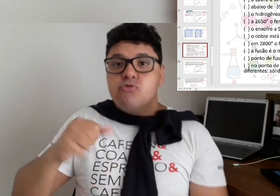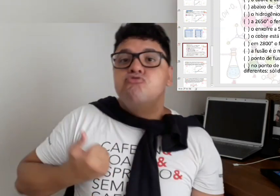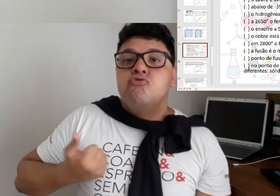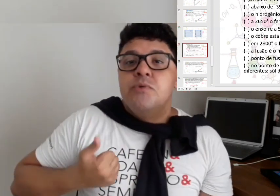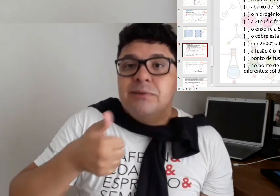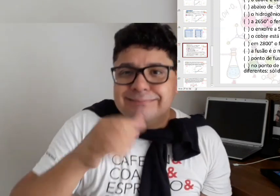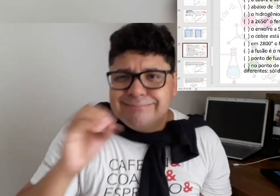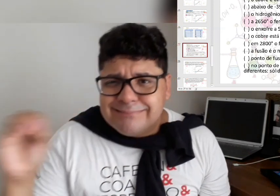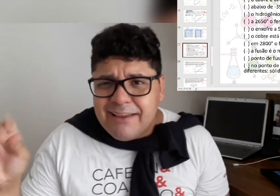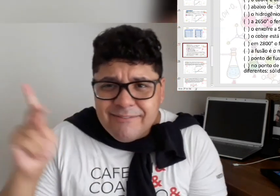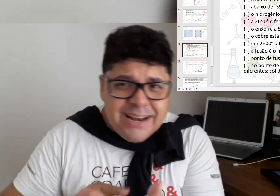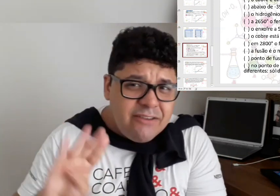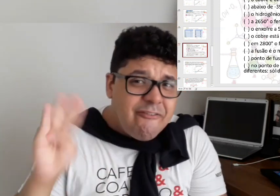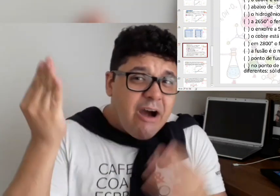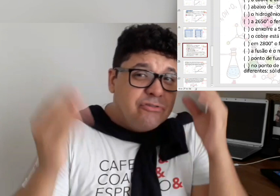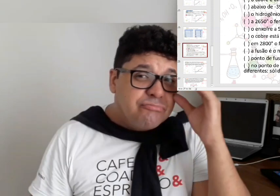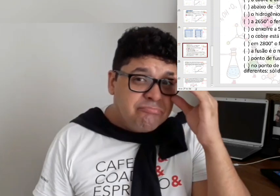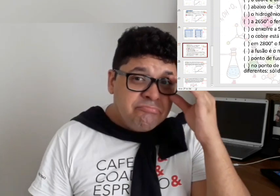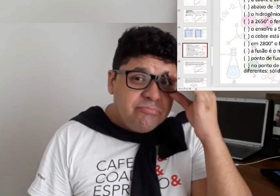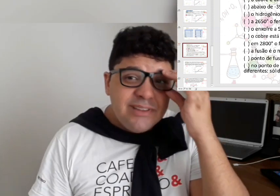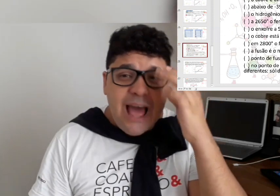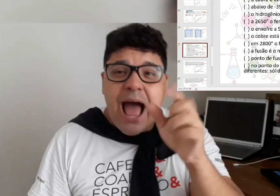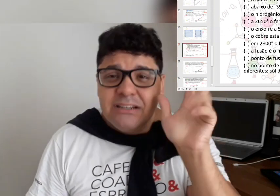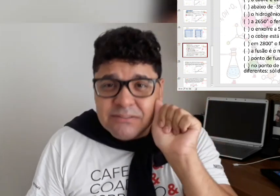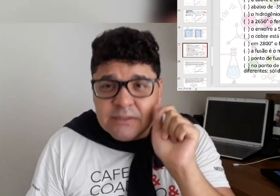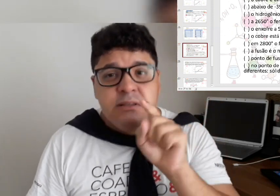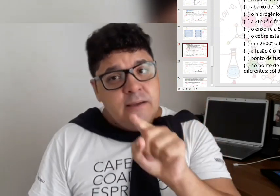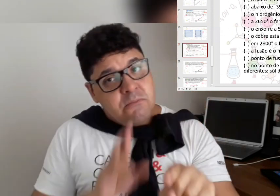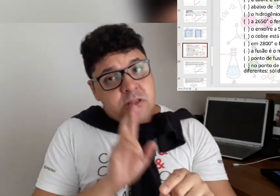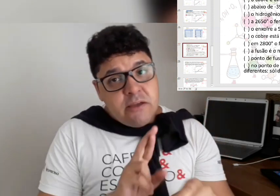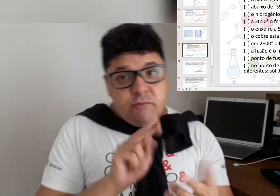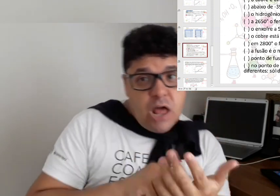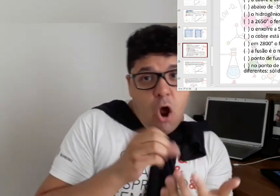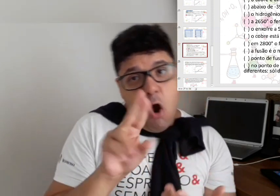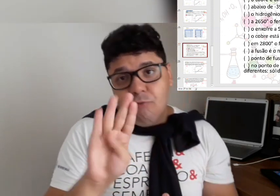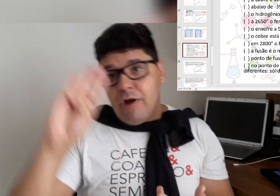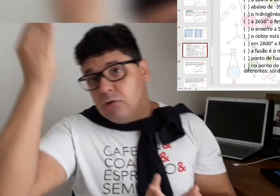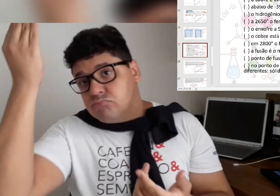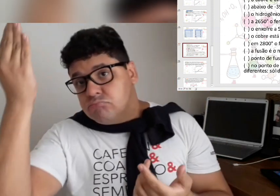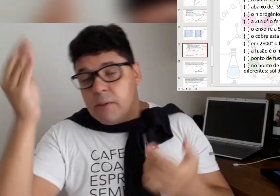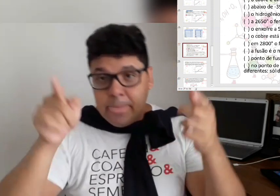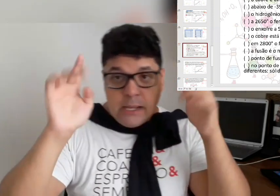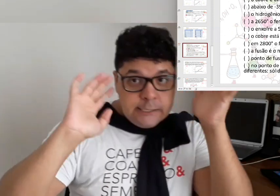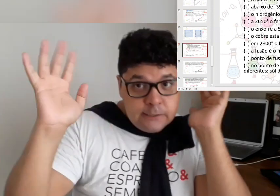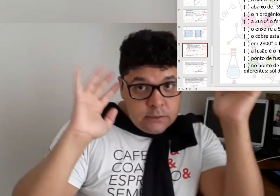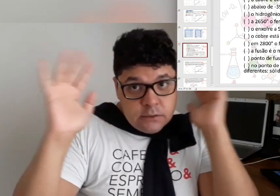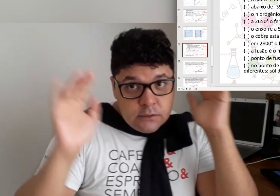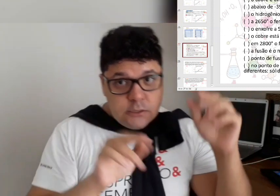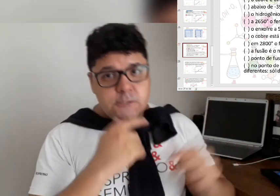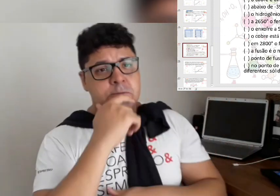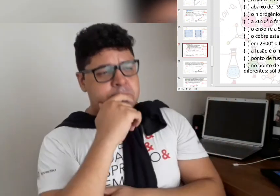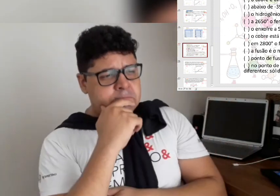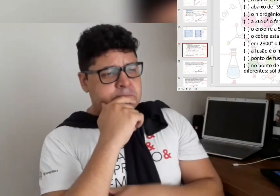você vai dizer para mim, todas são afirmações, ó. O ferro se encontra em estado líquido a 100 graus. Você vai dizer se isso é verdadeiro ou se isso é falso,